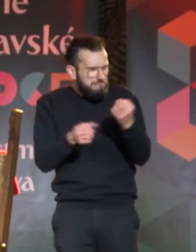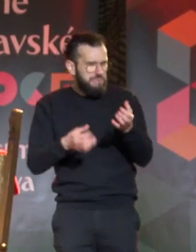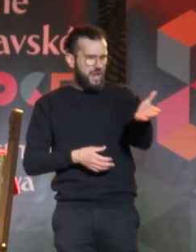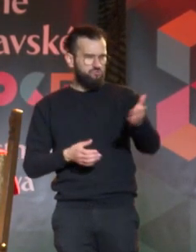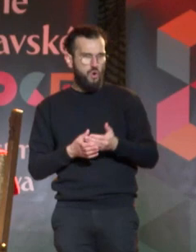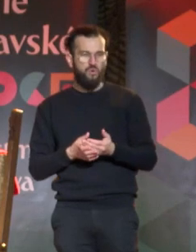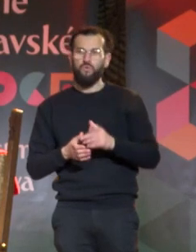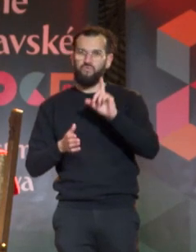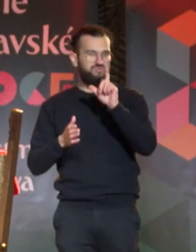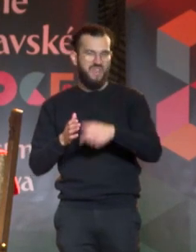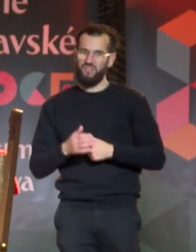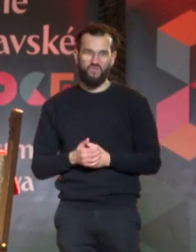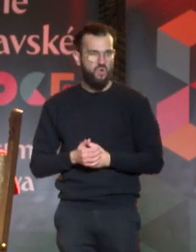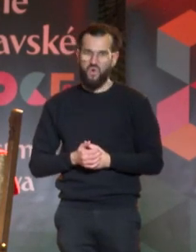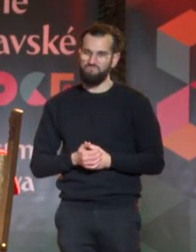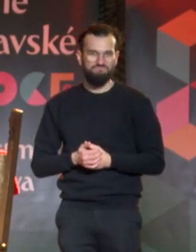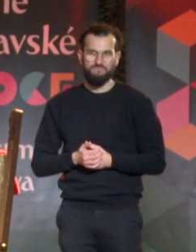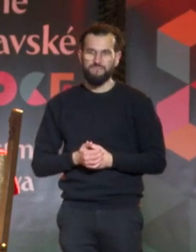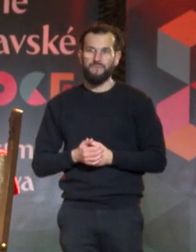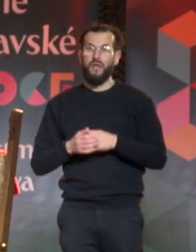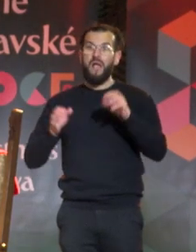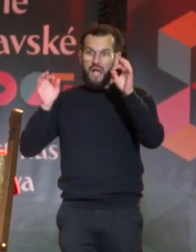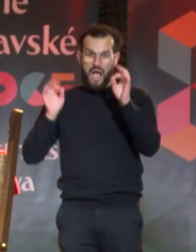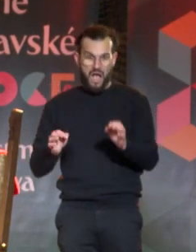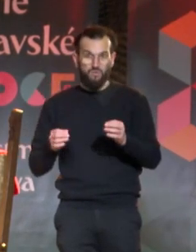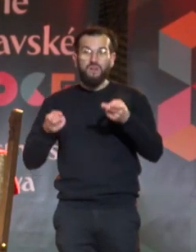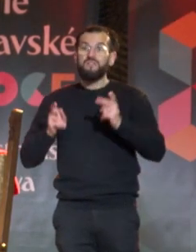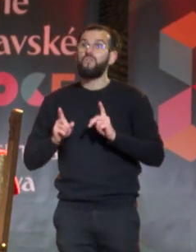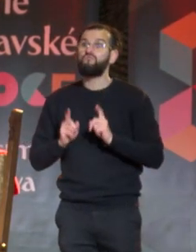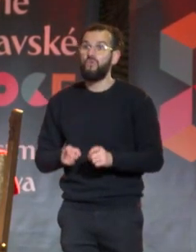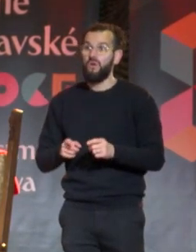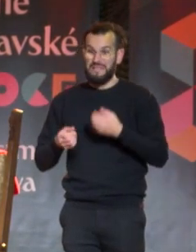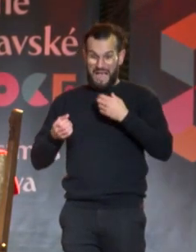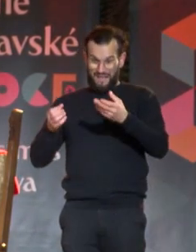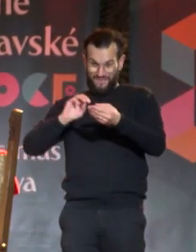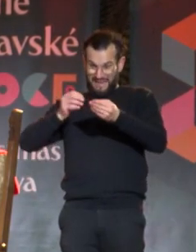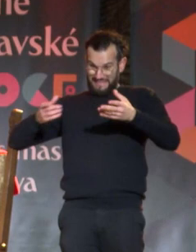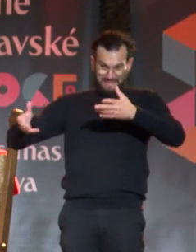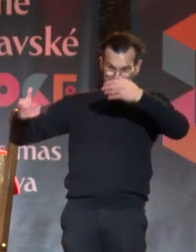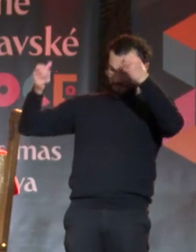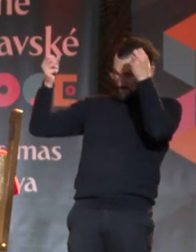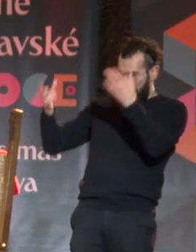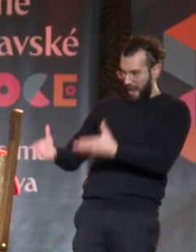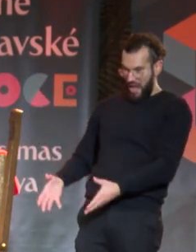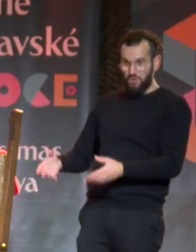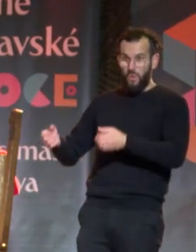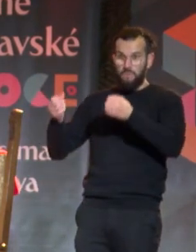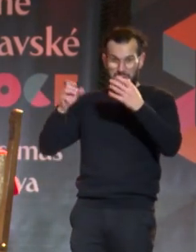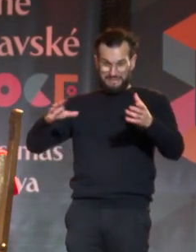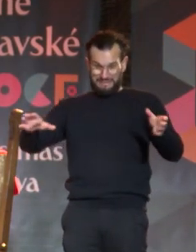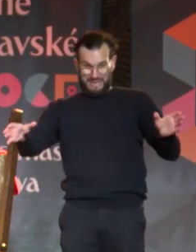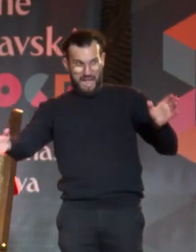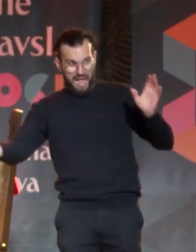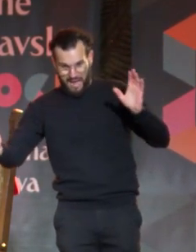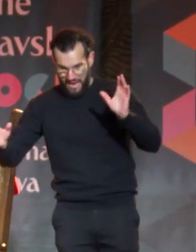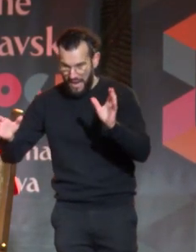lenže je neskoro. Deje sa to vlastne veľmi pomaly. Všetko púšťam z rúk. Chvíľu nimi len tak trepocem okolo